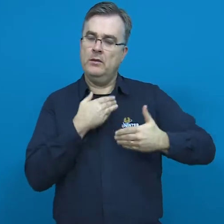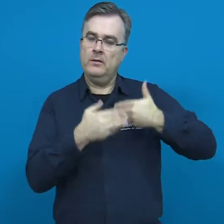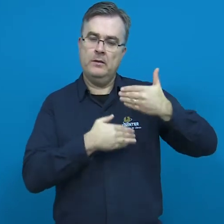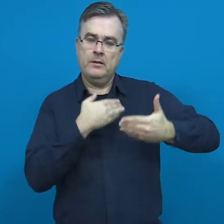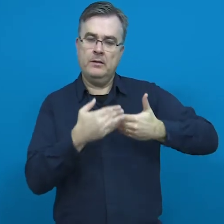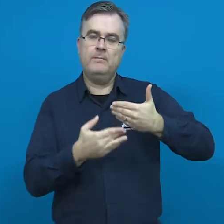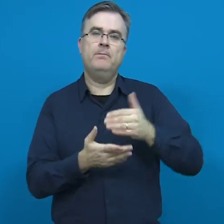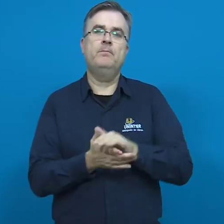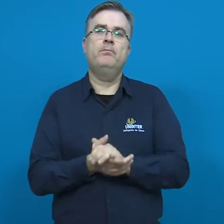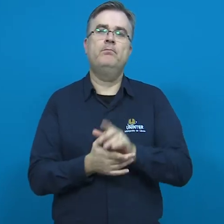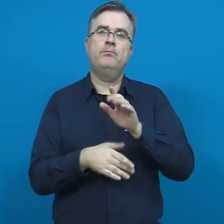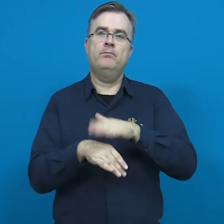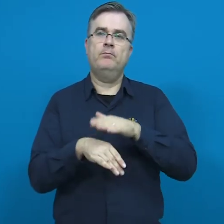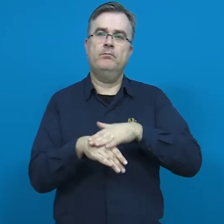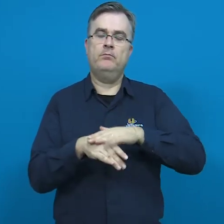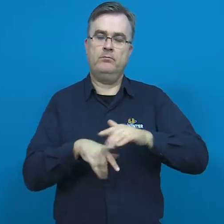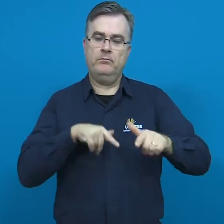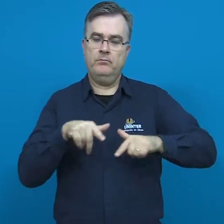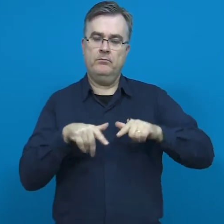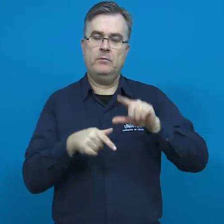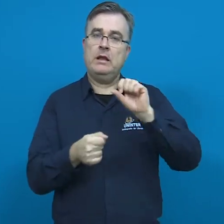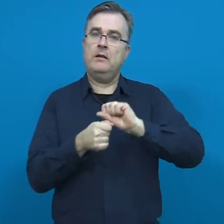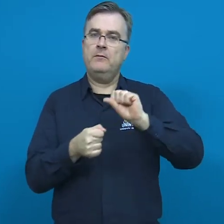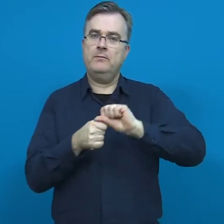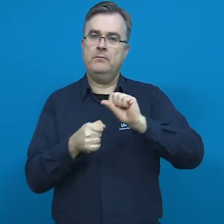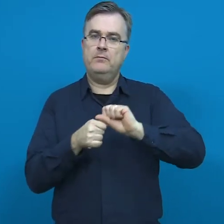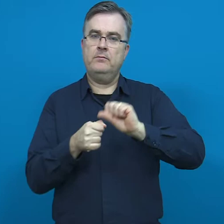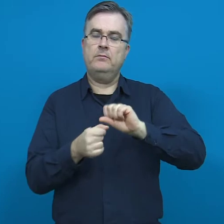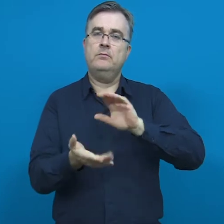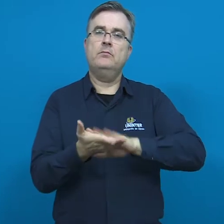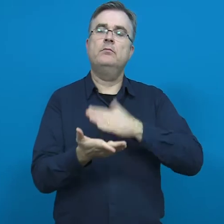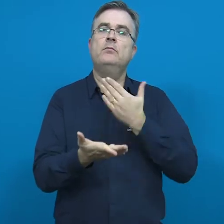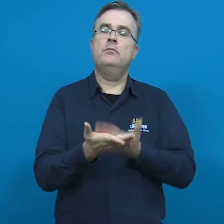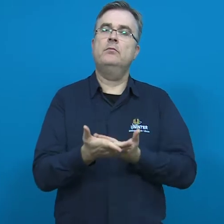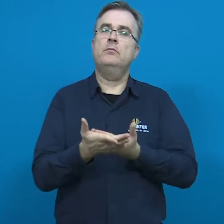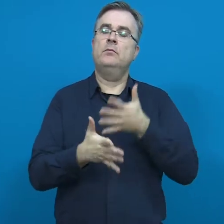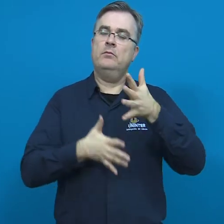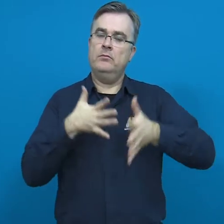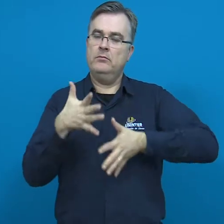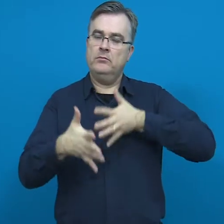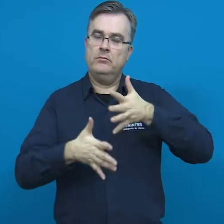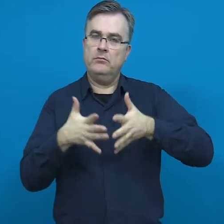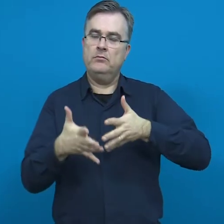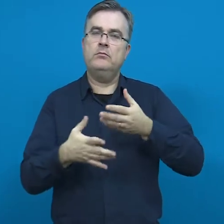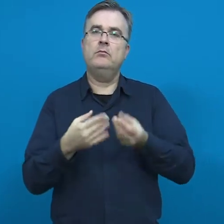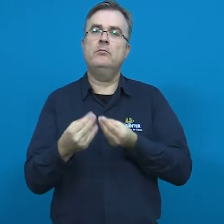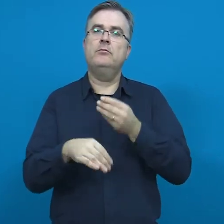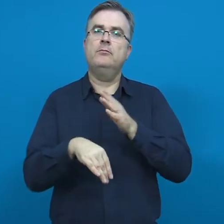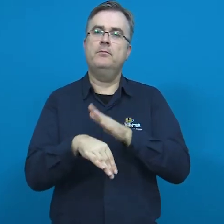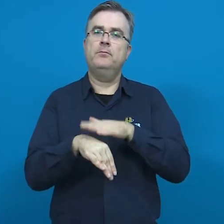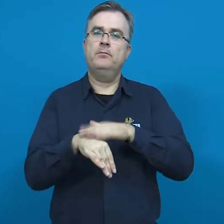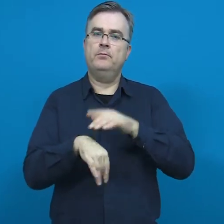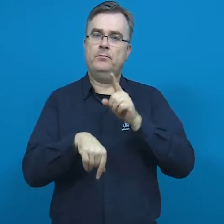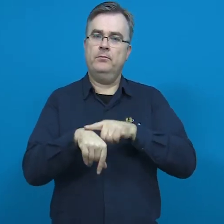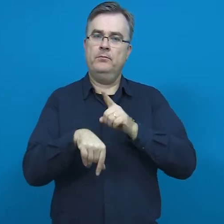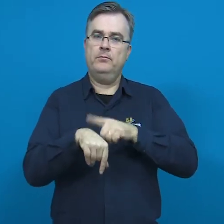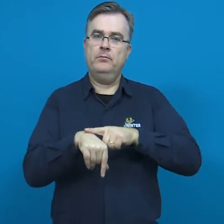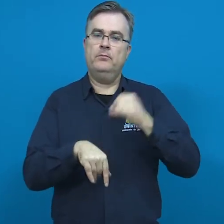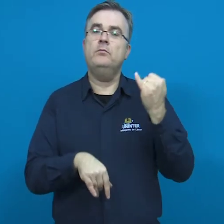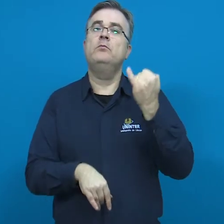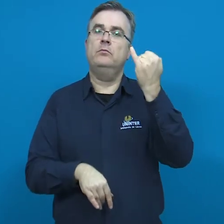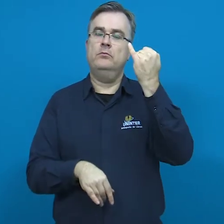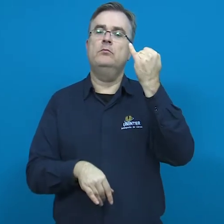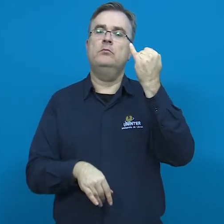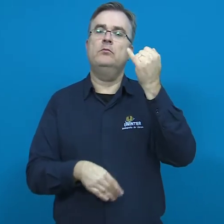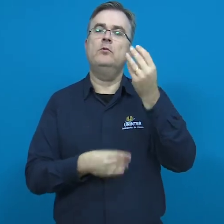sua trajetória, né, nesse trabalho que ela faz, né, de intérprete de Libras, que num momento